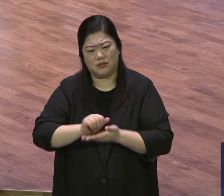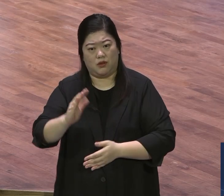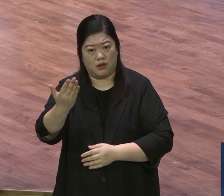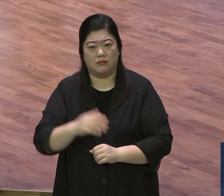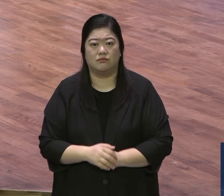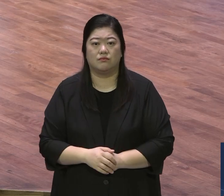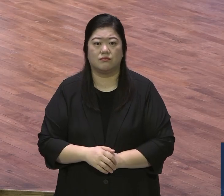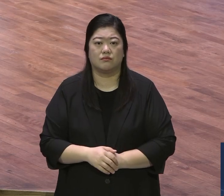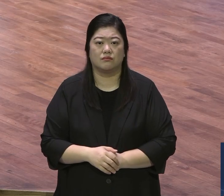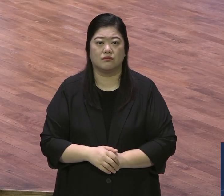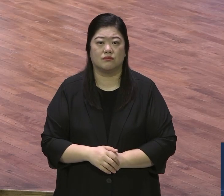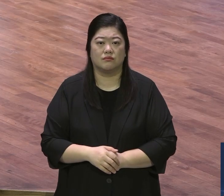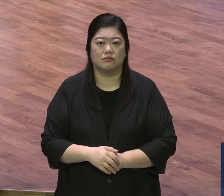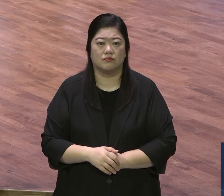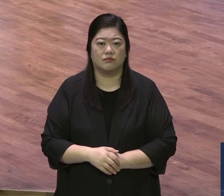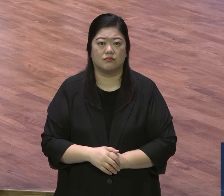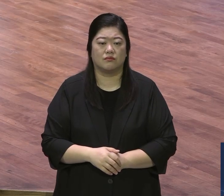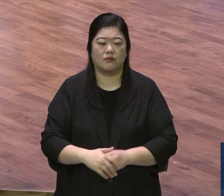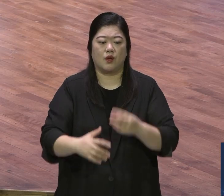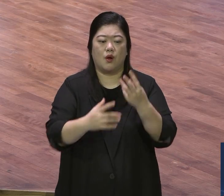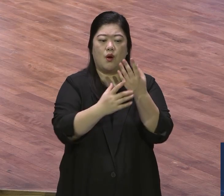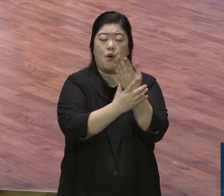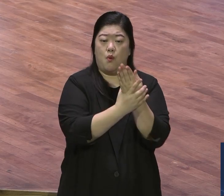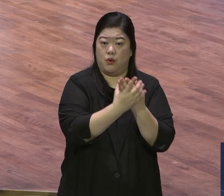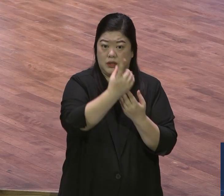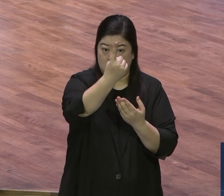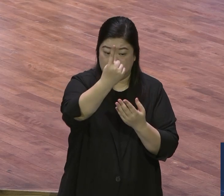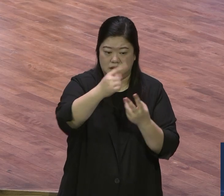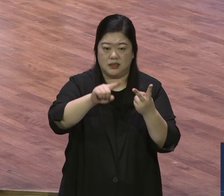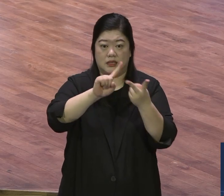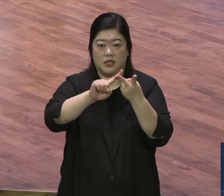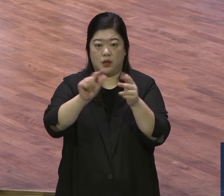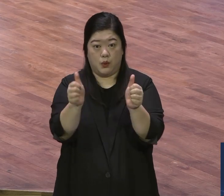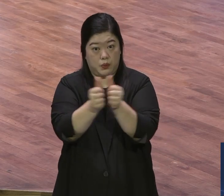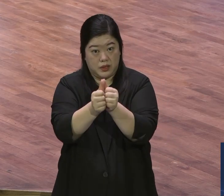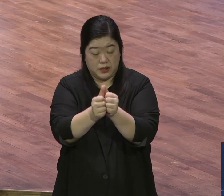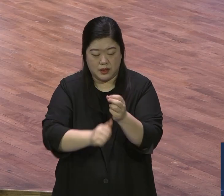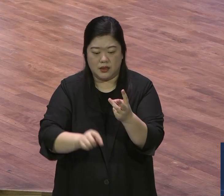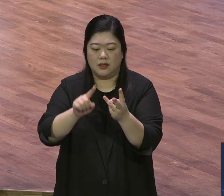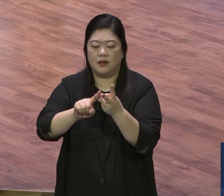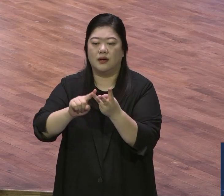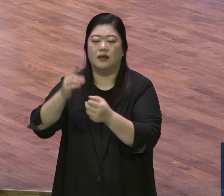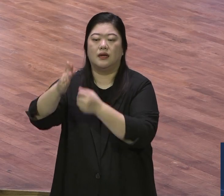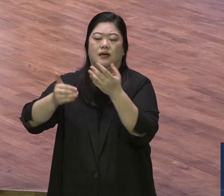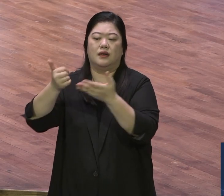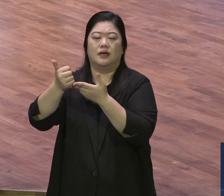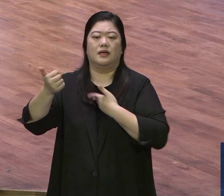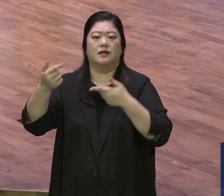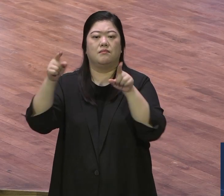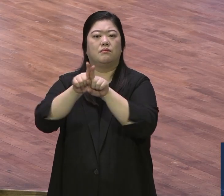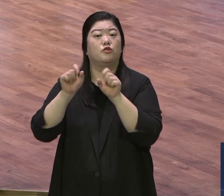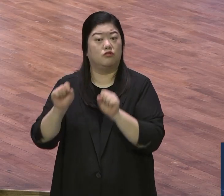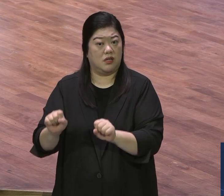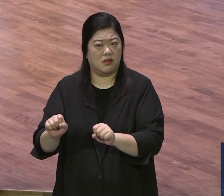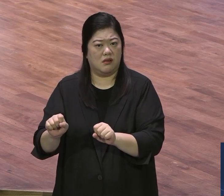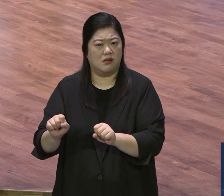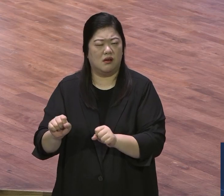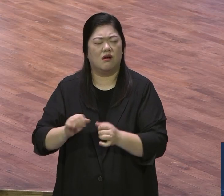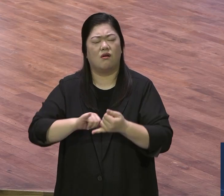여러분 인만뇨엘 이게 뭐예요 하나야 하나 원리스 위드 인만뇨엘 하나 그리스도와 함께